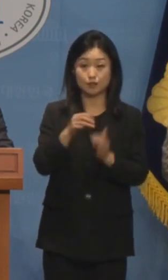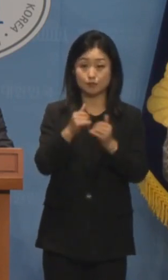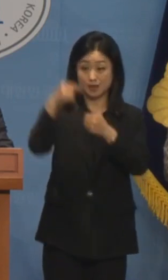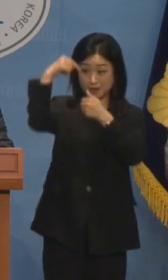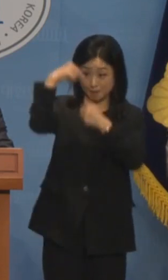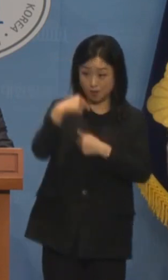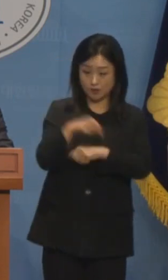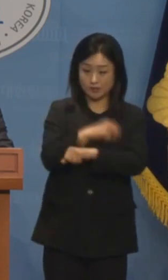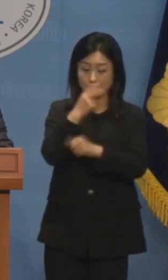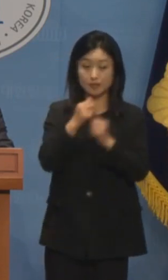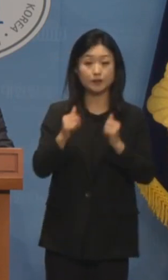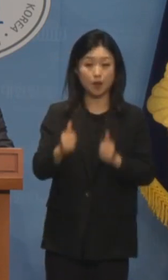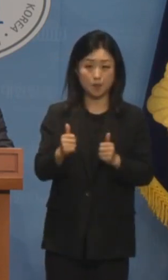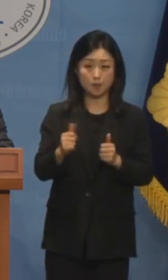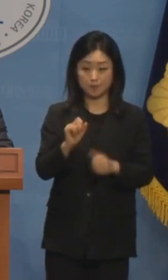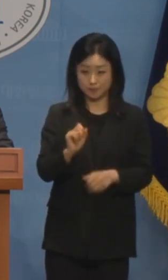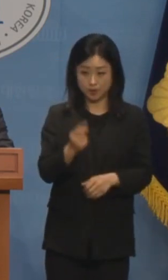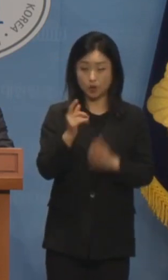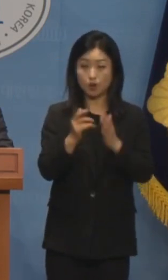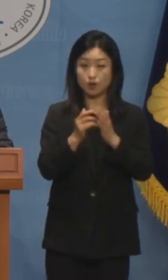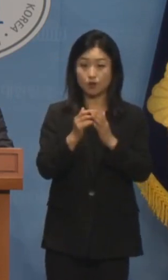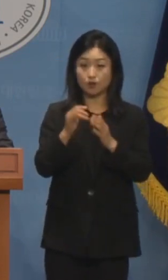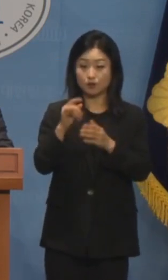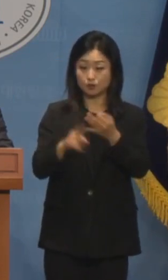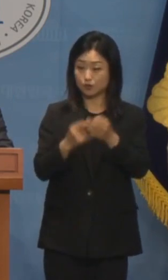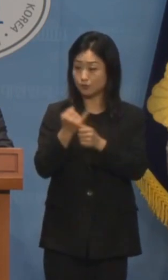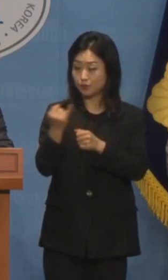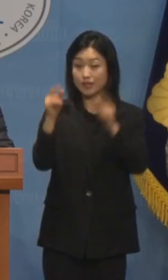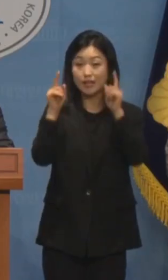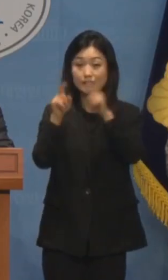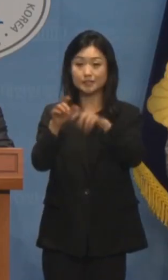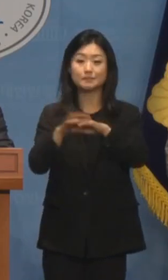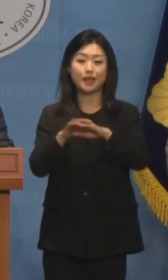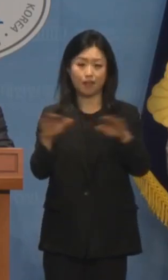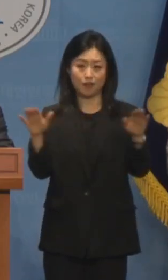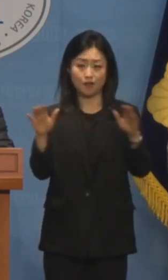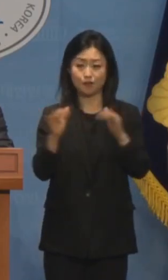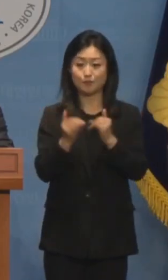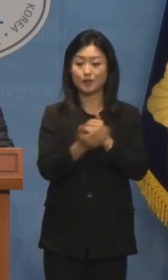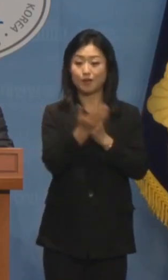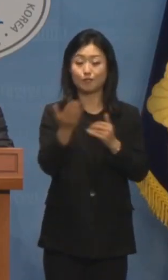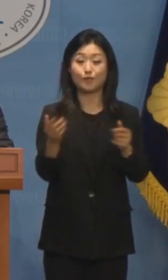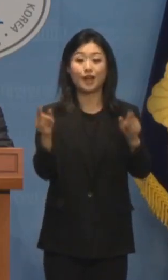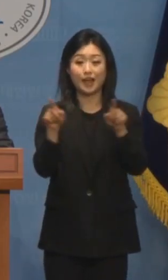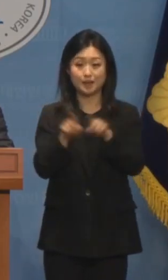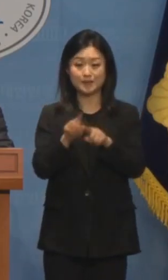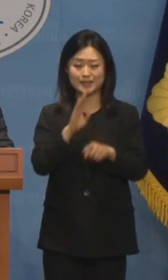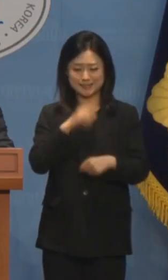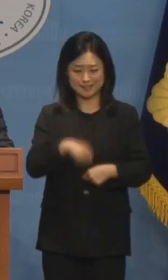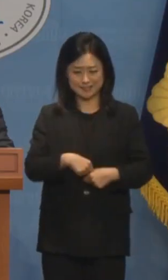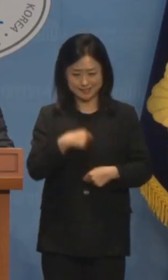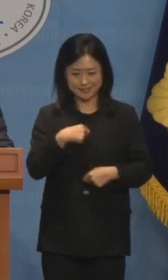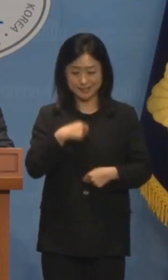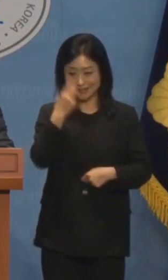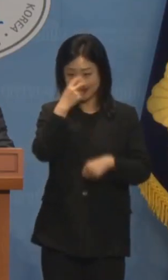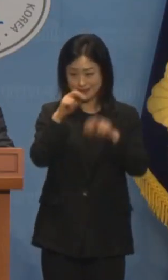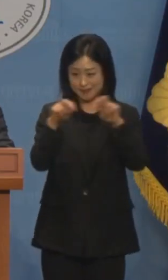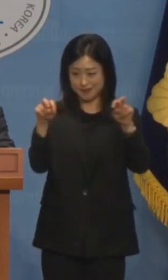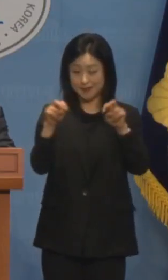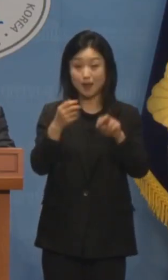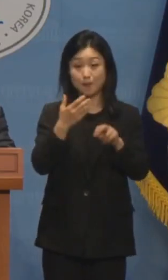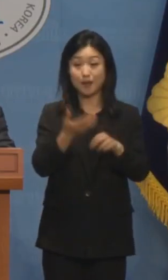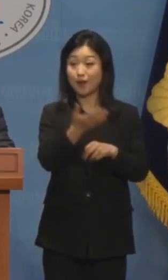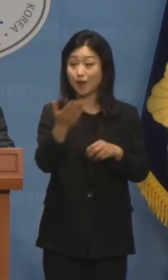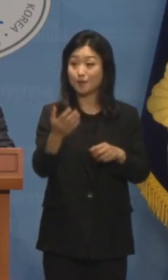명령인 특검으로 김건희 여사의 의혹을 낱낱이 밝히고 국민과 함께 진실을 규명해 나가겠습니다.